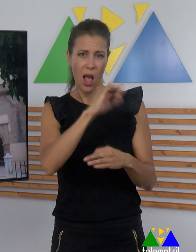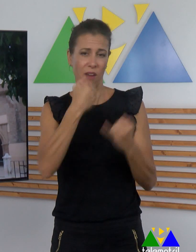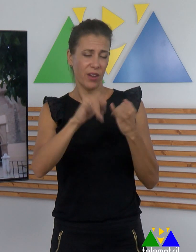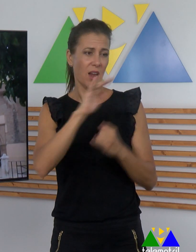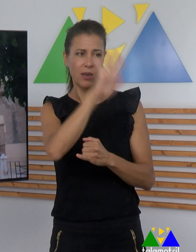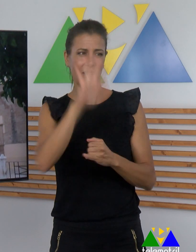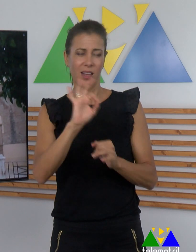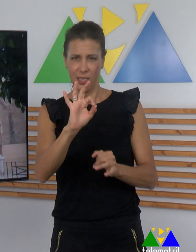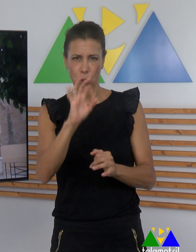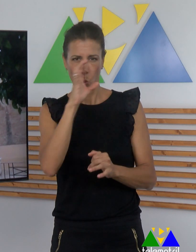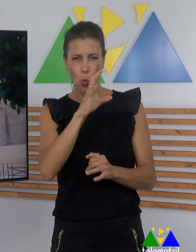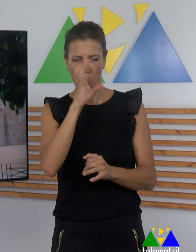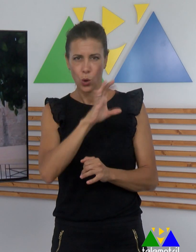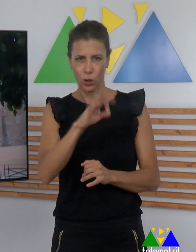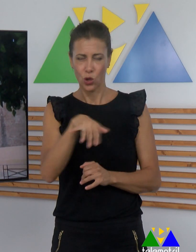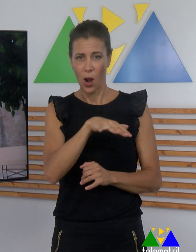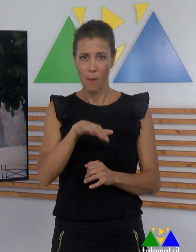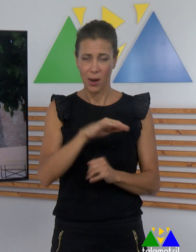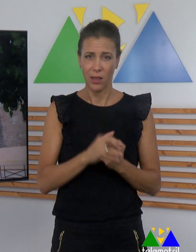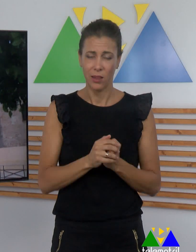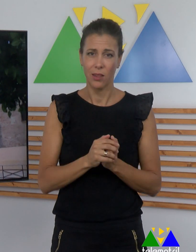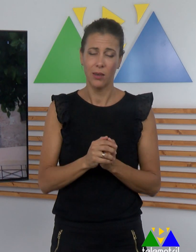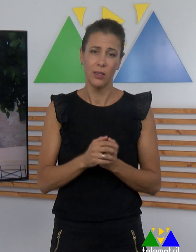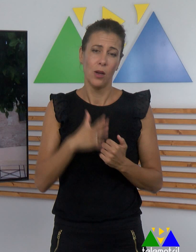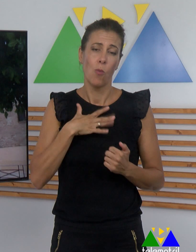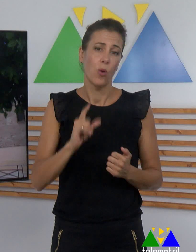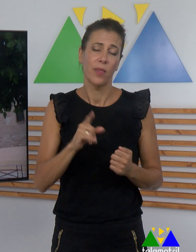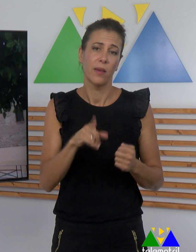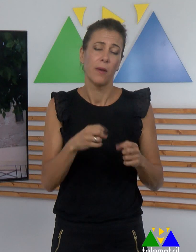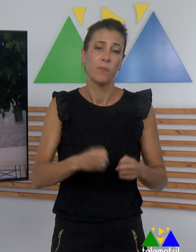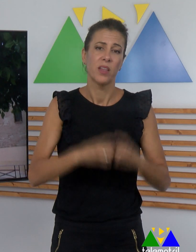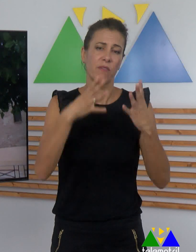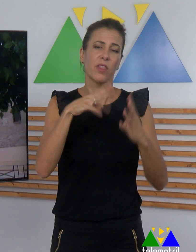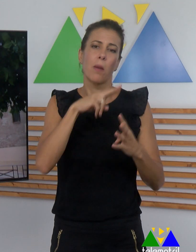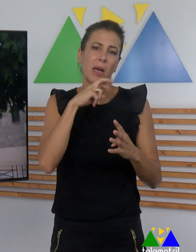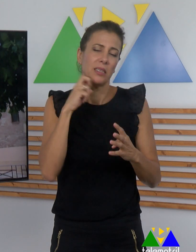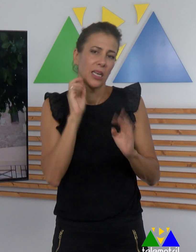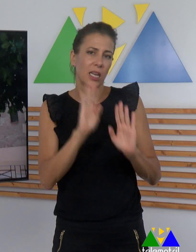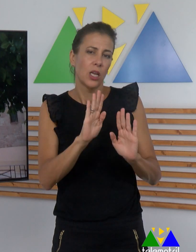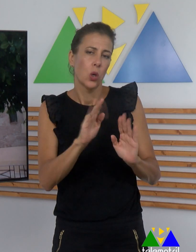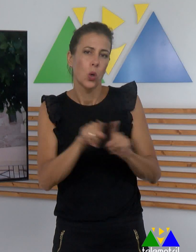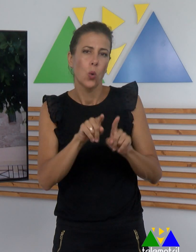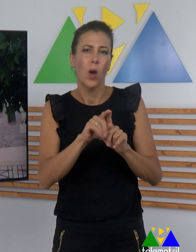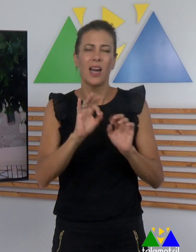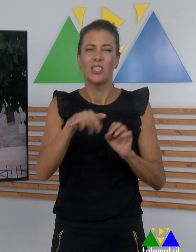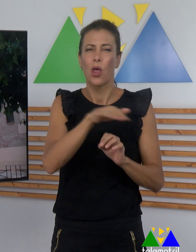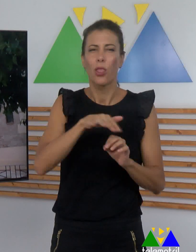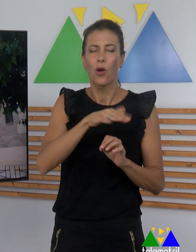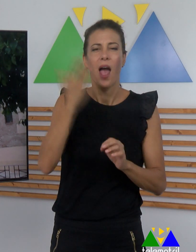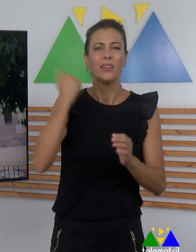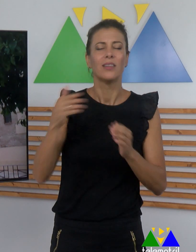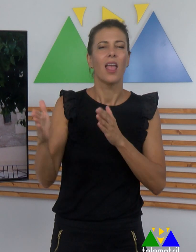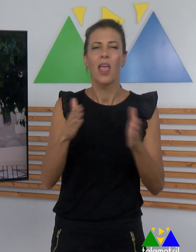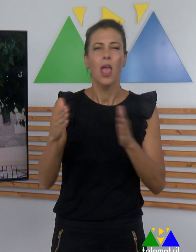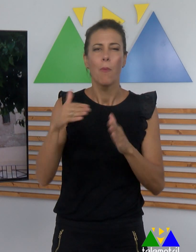tan curioso la plaza. Quizás el edificio ha mantenido ese aspecto mudéjar, muy bonito,